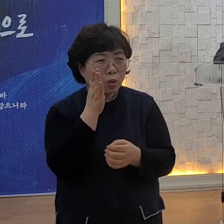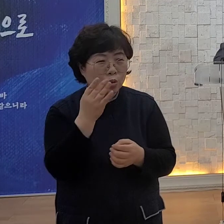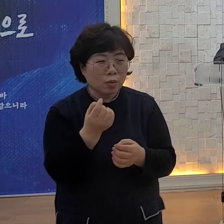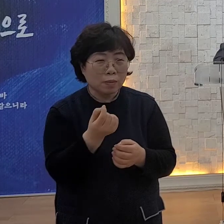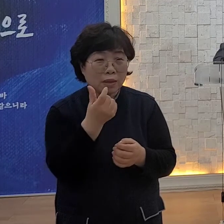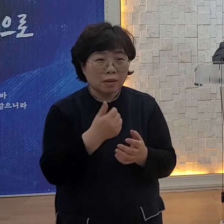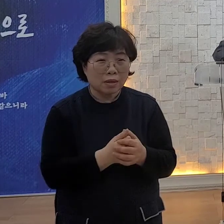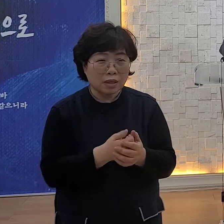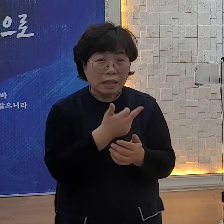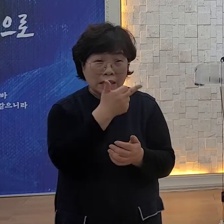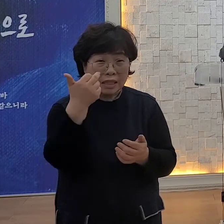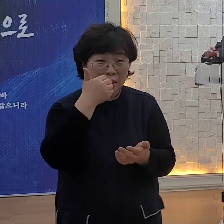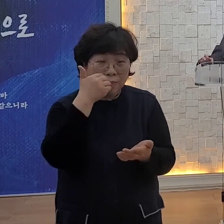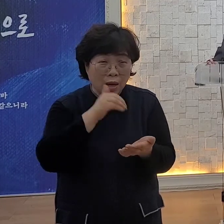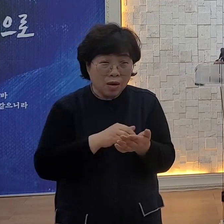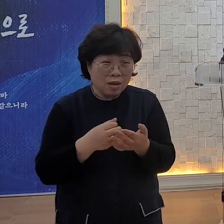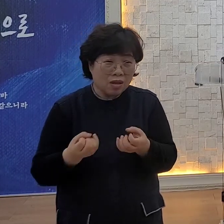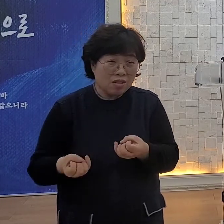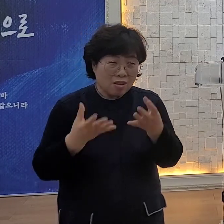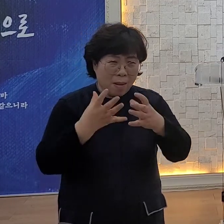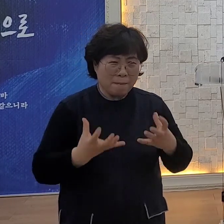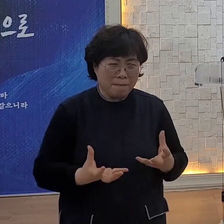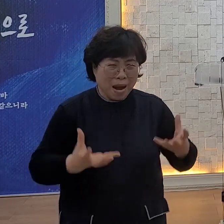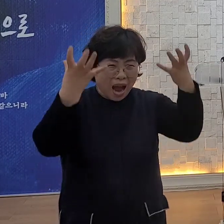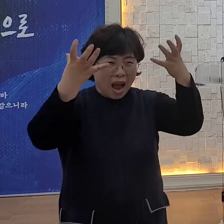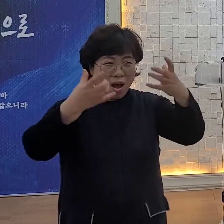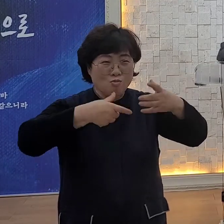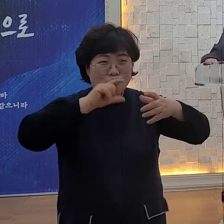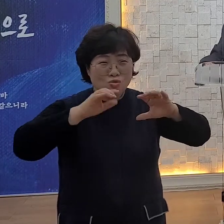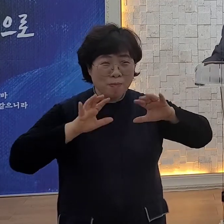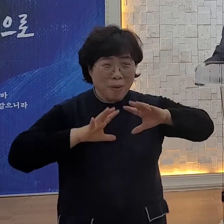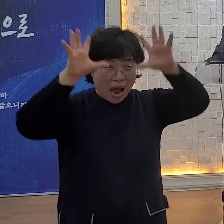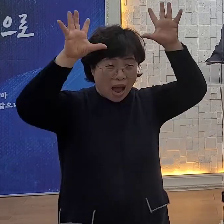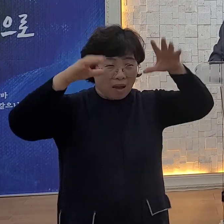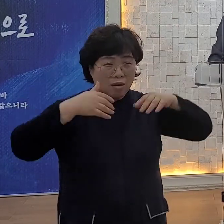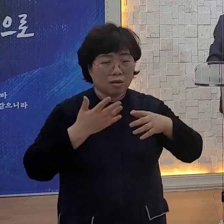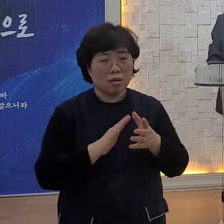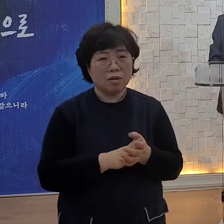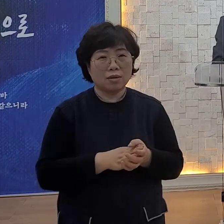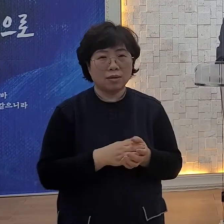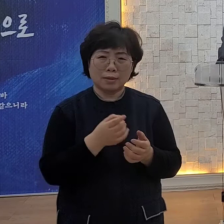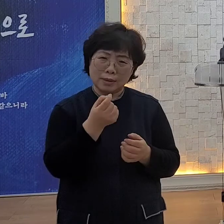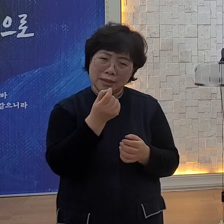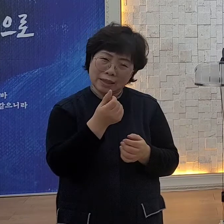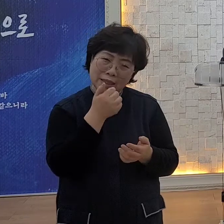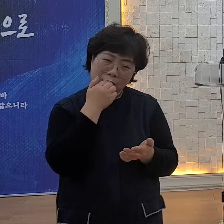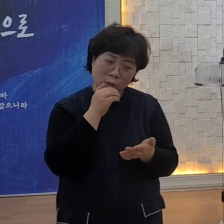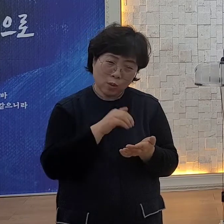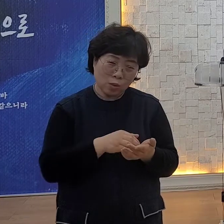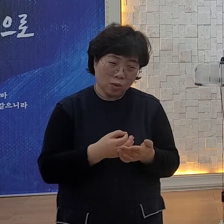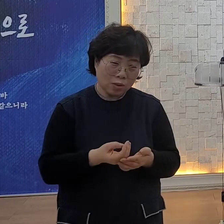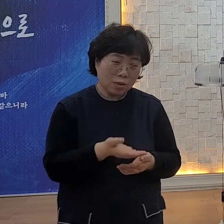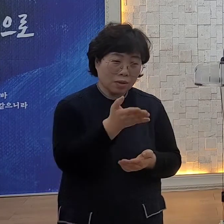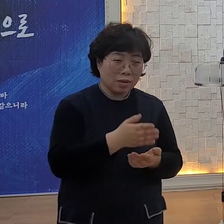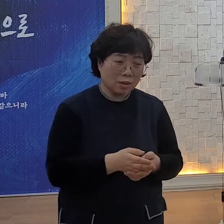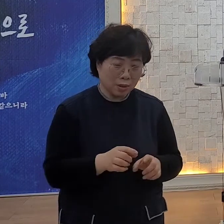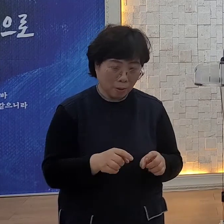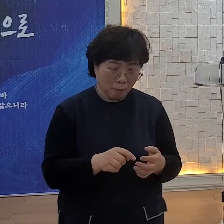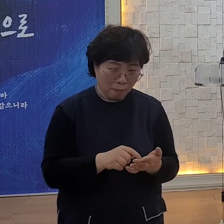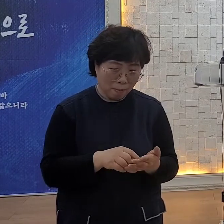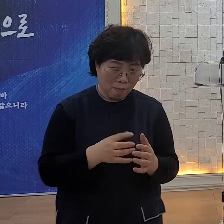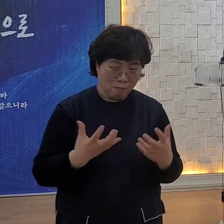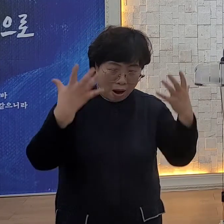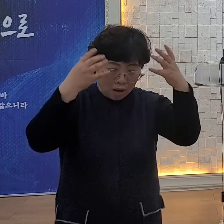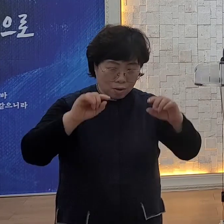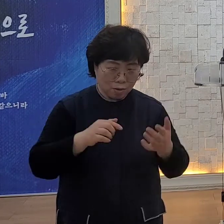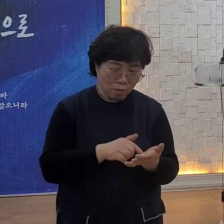아까 큰 바위를 던졌을 때는 붕덩하면서 막 물이 막 넘쳐 흘렀겠지만 이 작은 자갈돌 하나 던졌을 때는